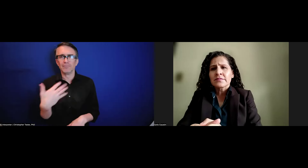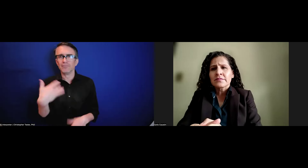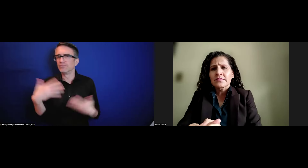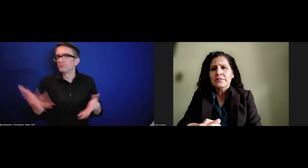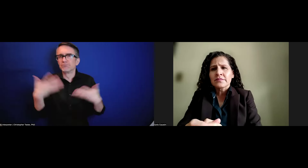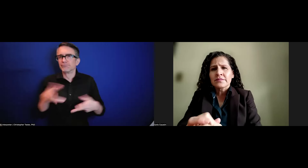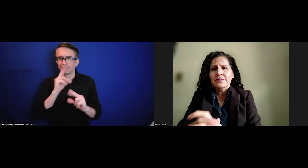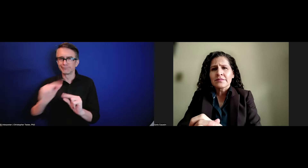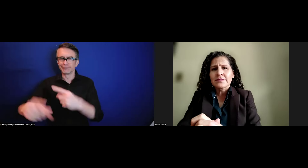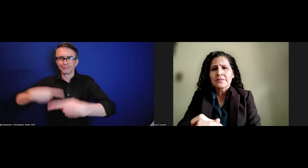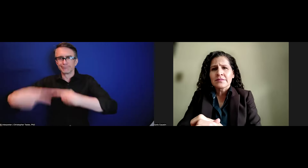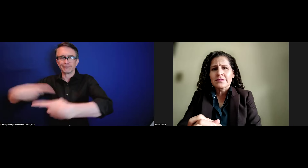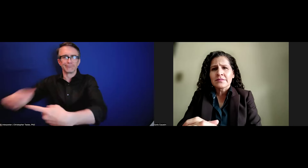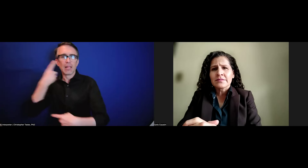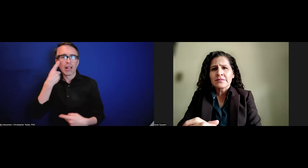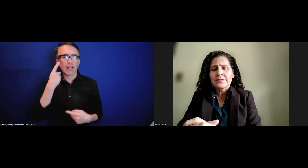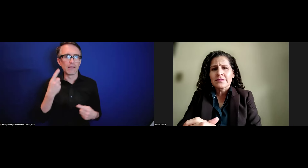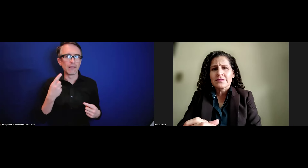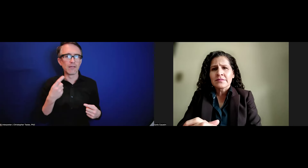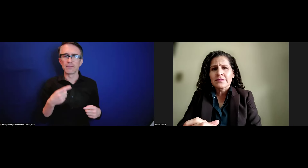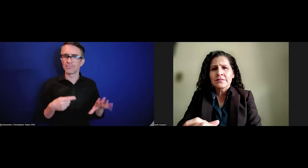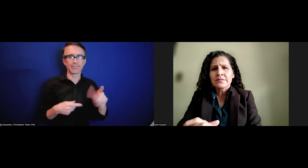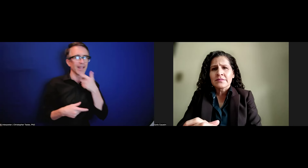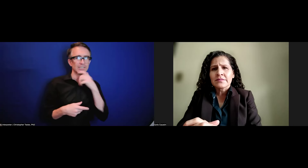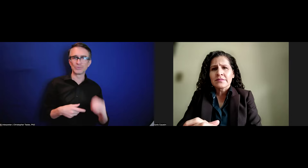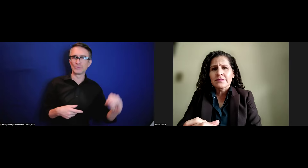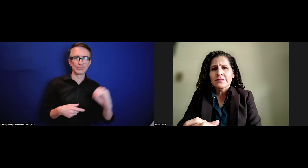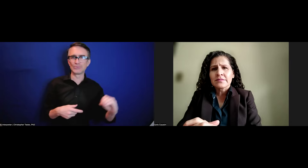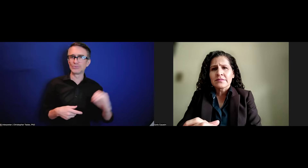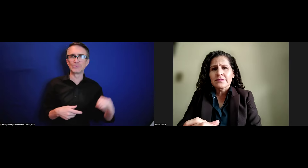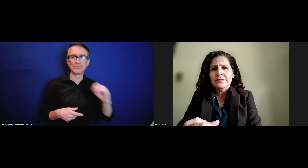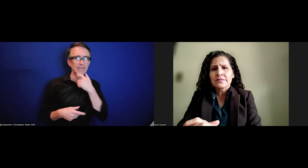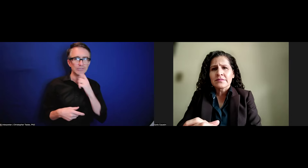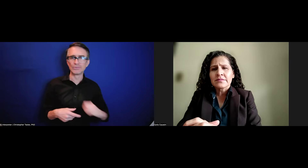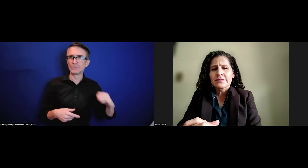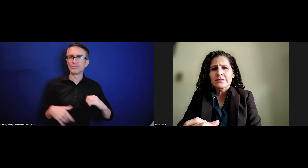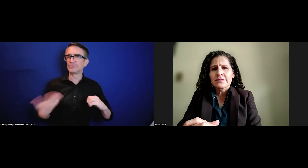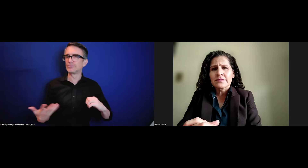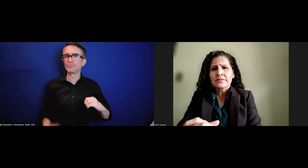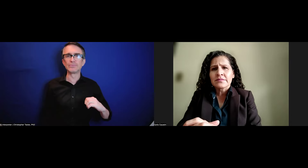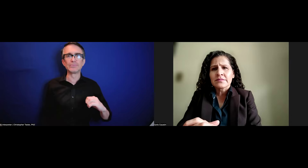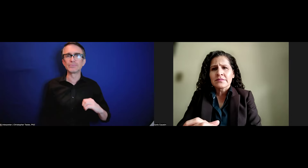Hola, buenos días. Mi nombre es María Gutiérrez. Soy intérprete de lengua de señas en Bolivia.